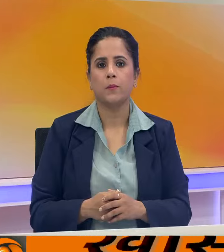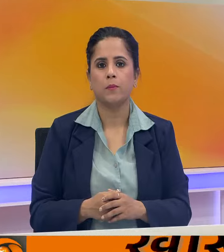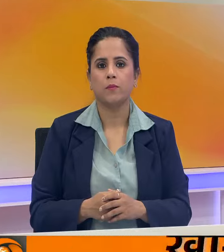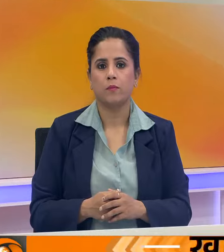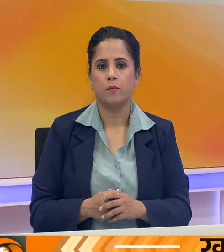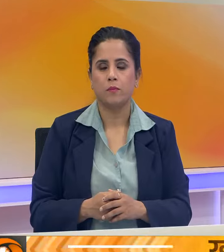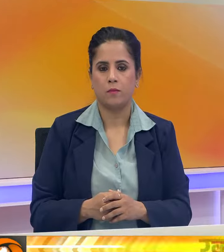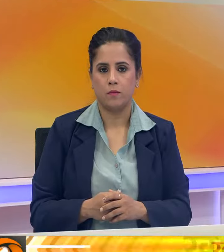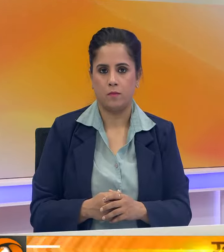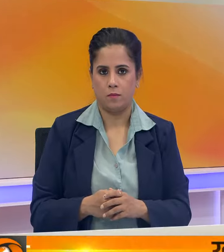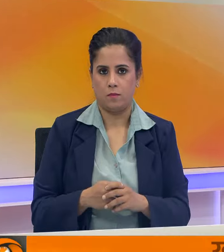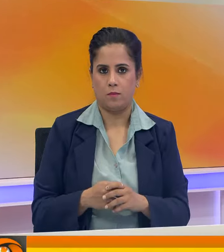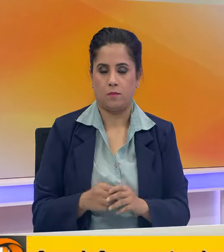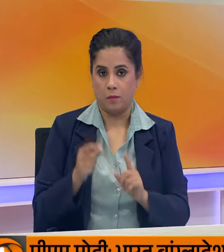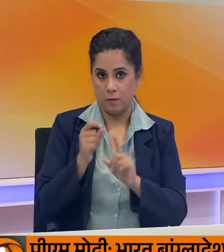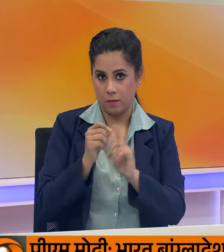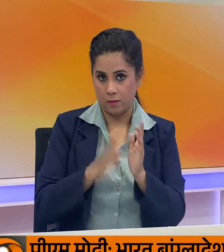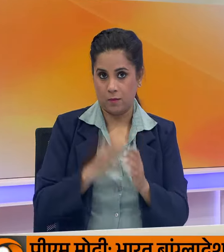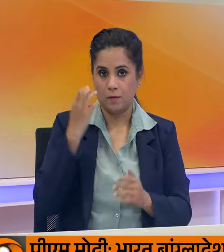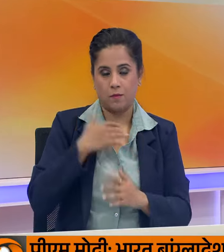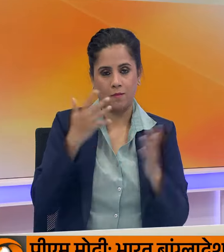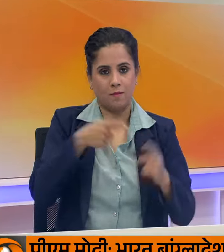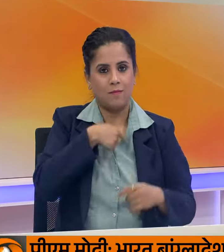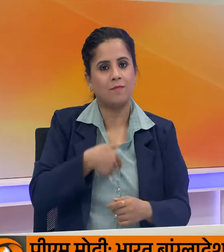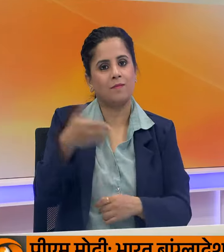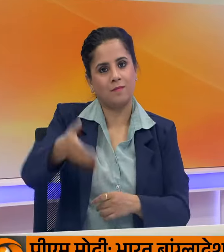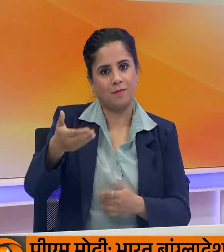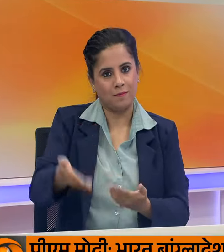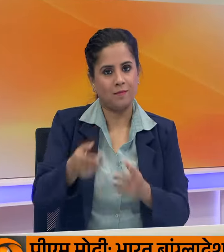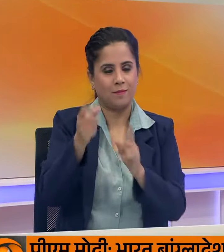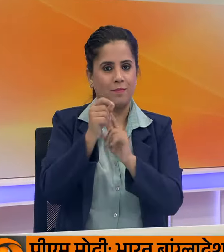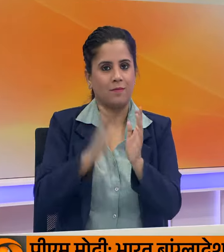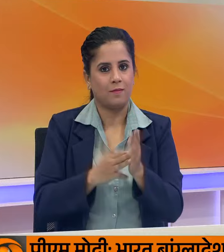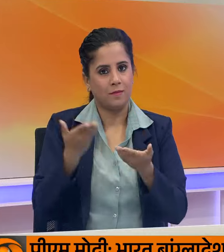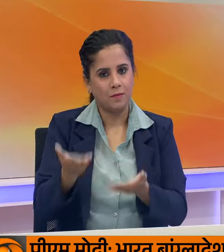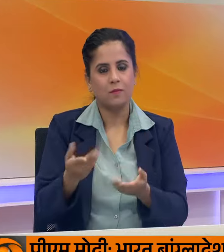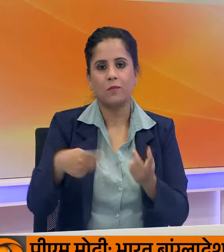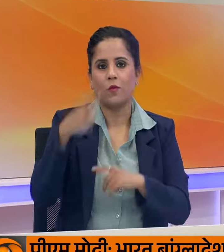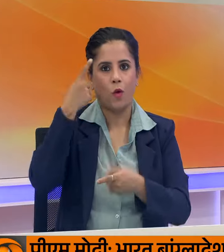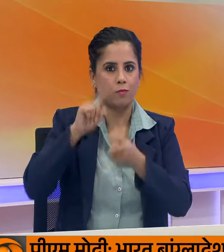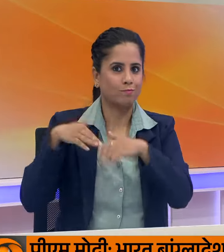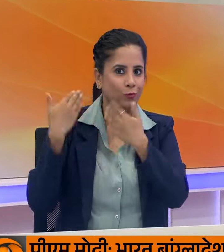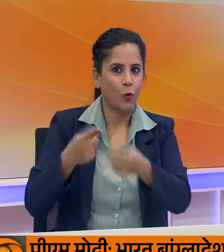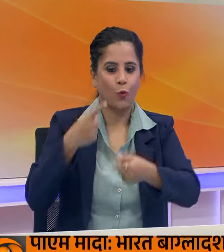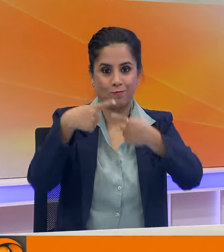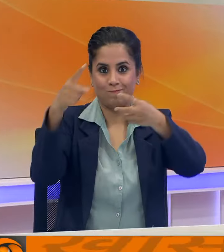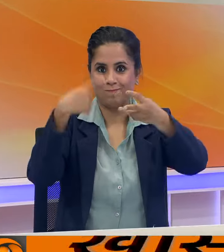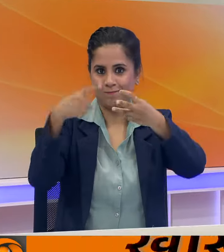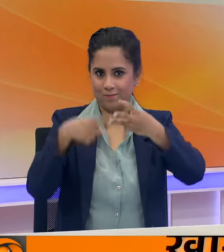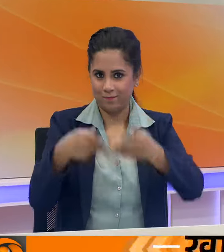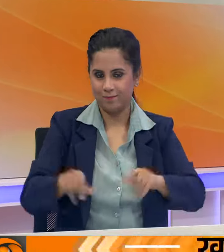मोदीन जा माले प्राइम मिनिस्टर फर हिस्ट थ टा